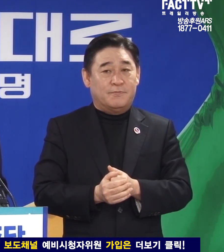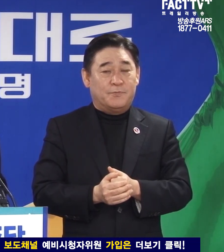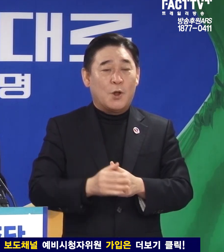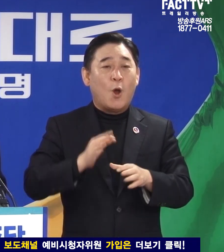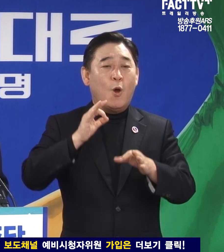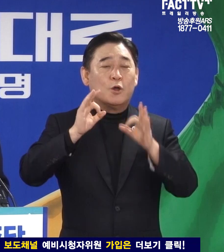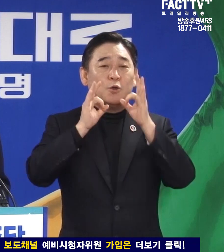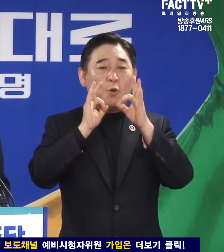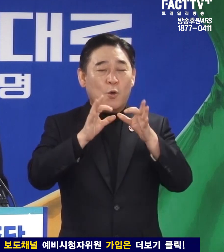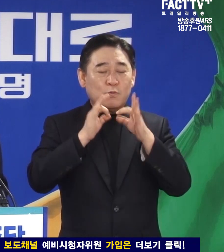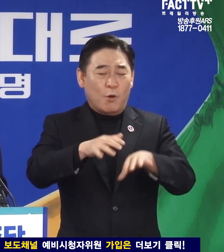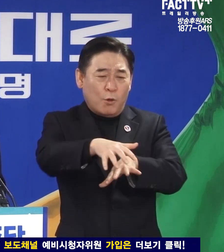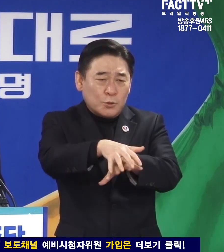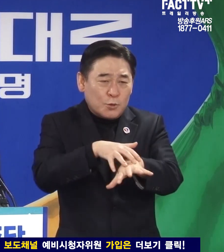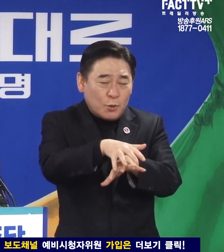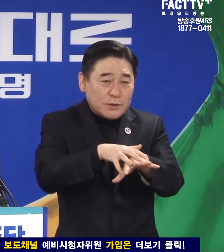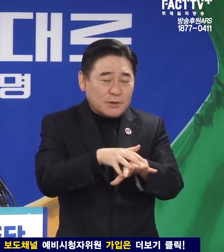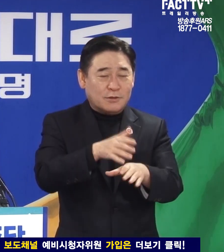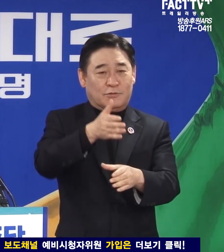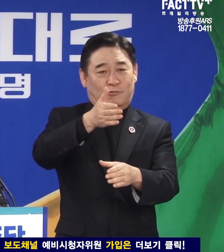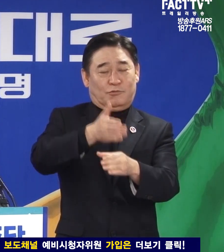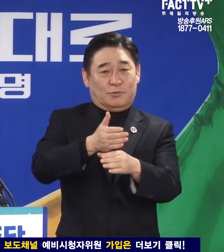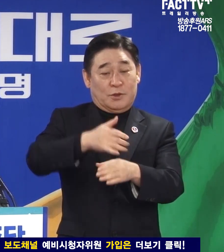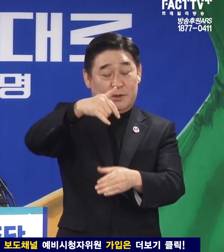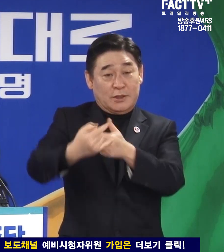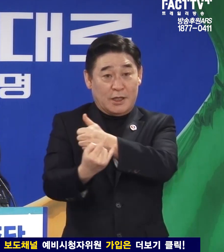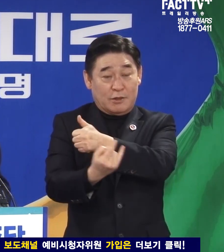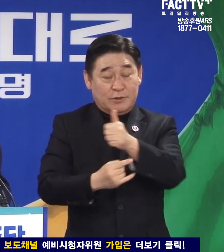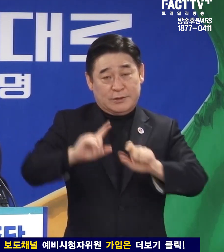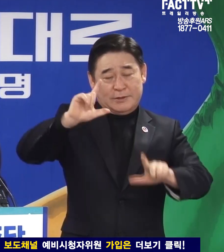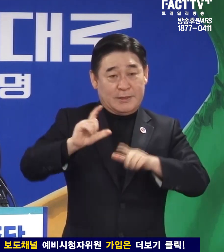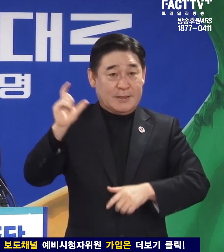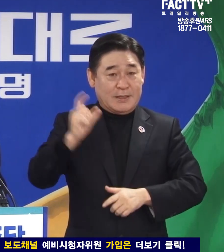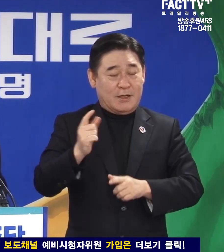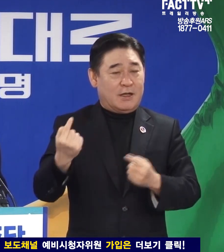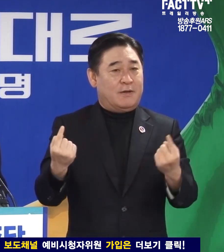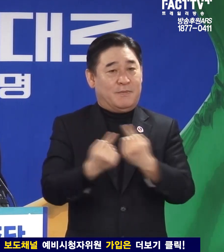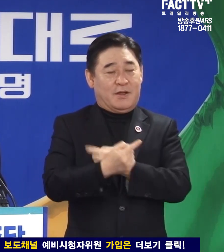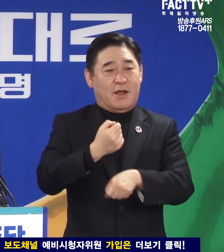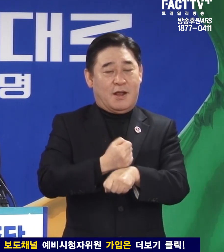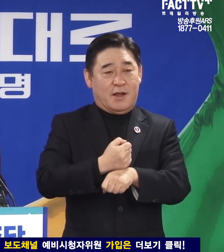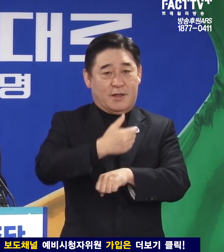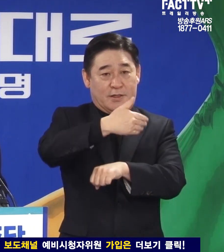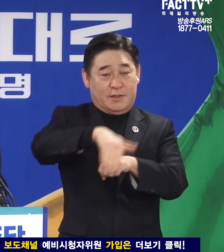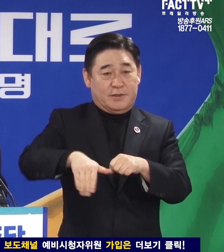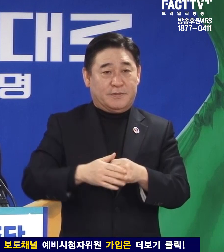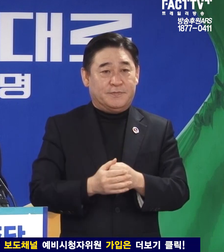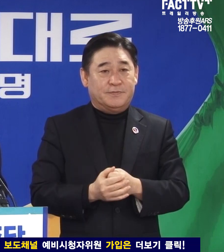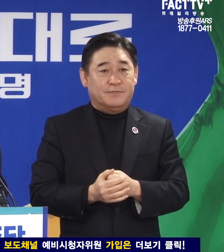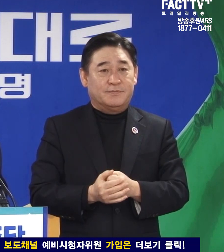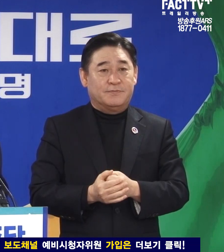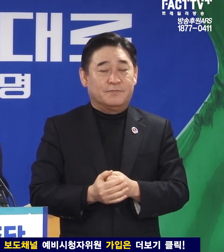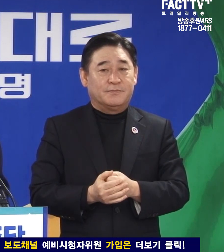유세, 홍보, 조직 중심으로 선대위 체제를 강화, 재편하겠습니다.